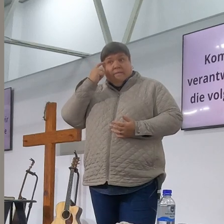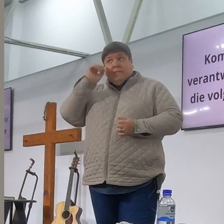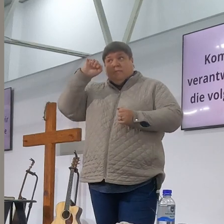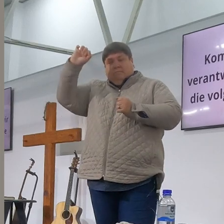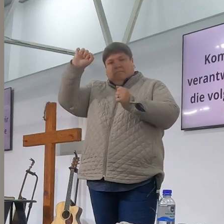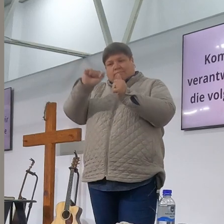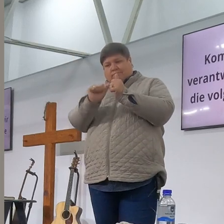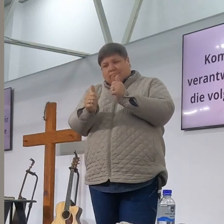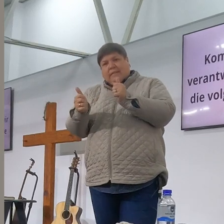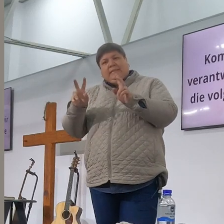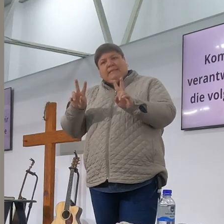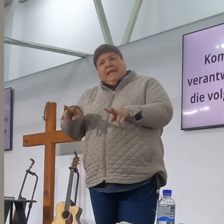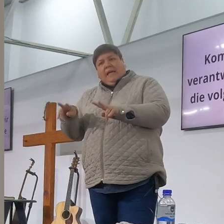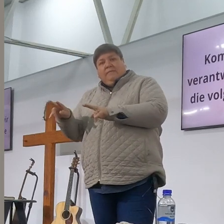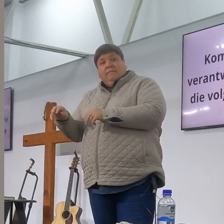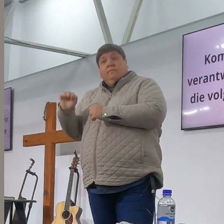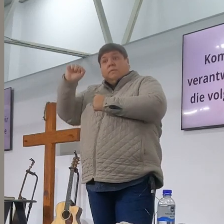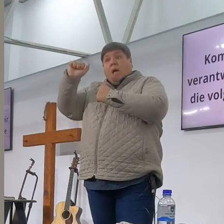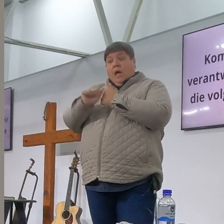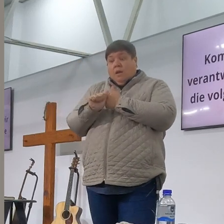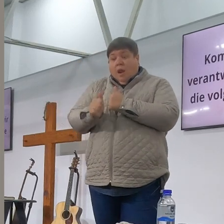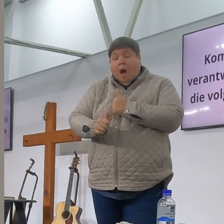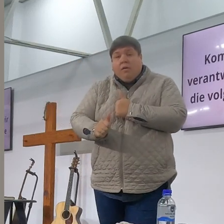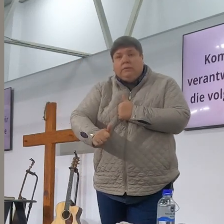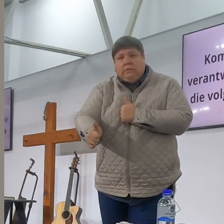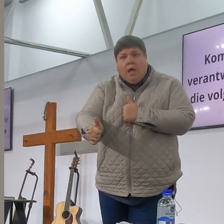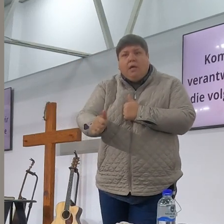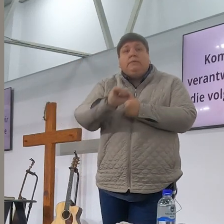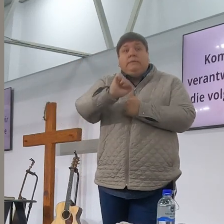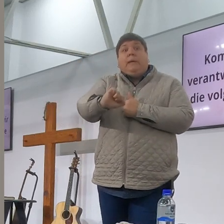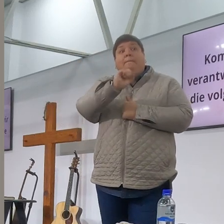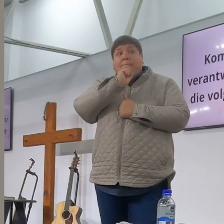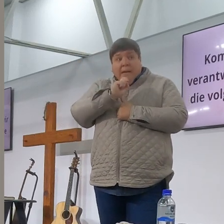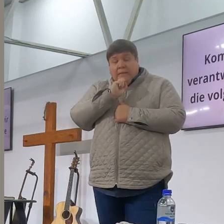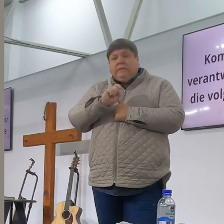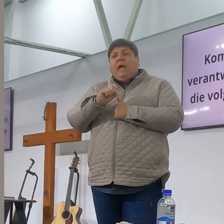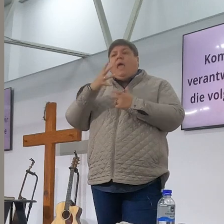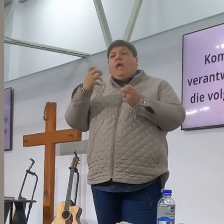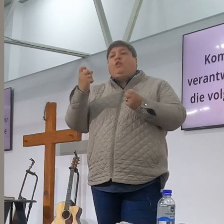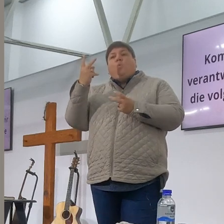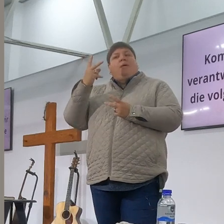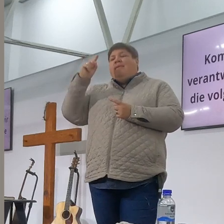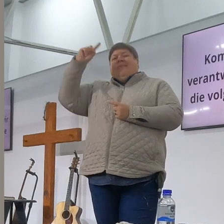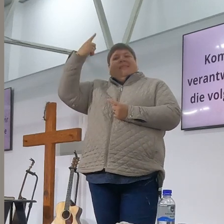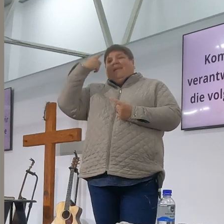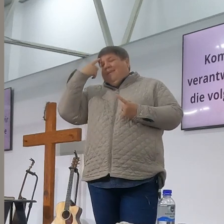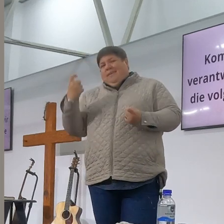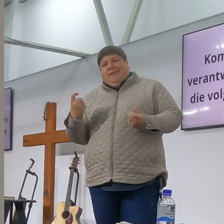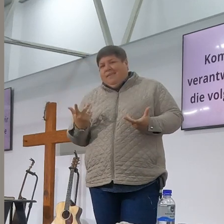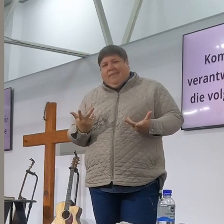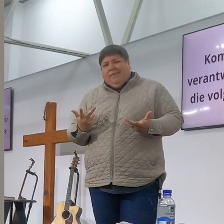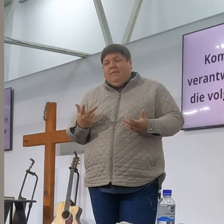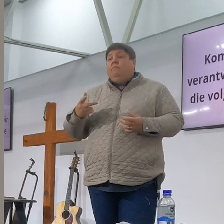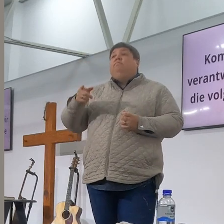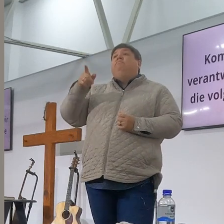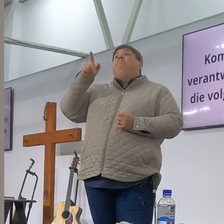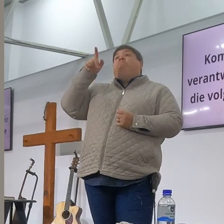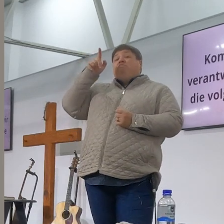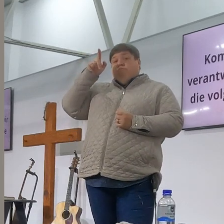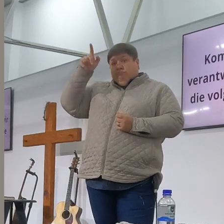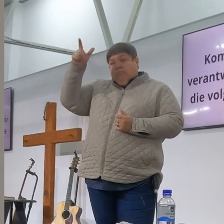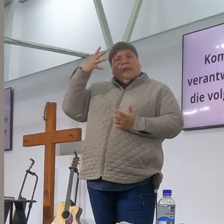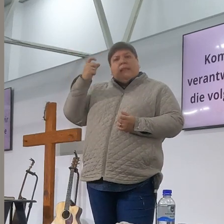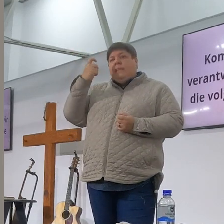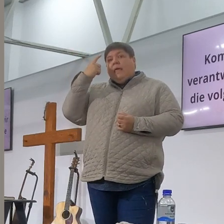gesterf, en die volgende geslag se mense het nie die Here geken nie. Hulle het nie geweet van